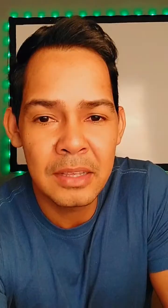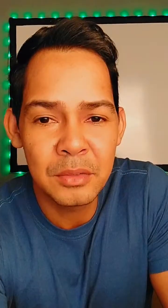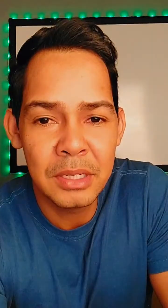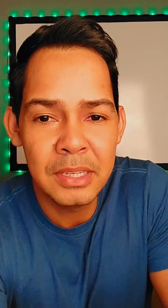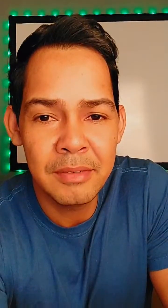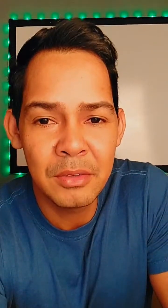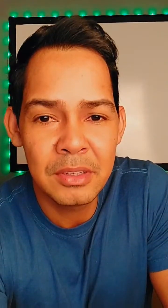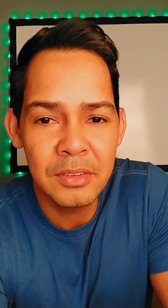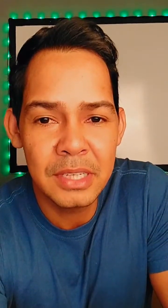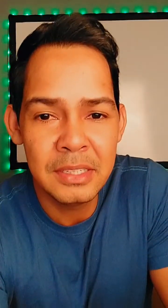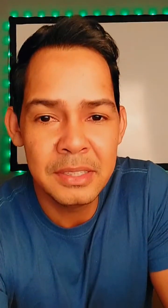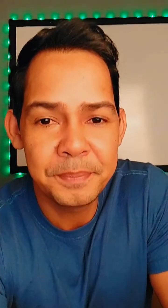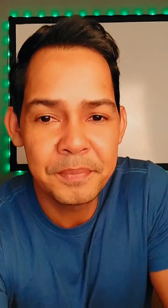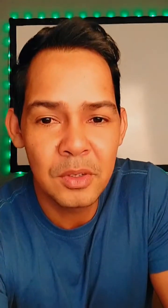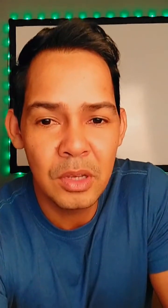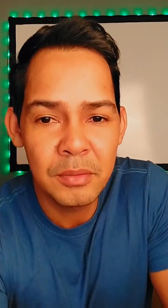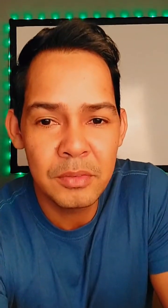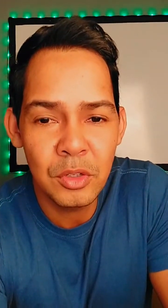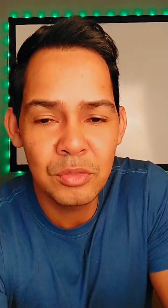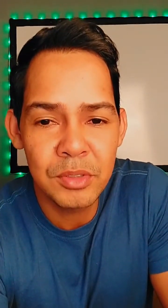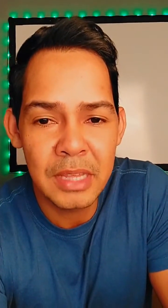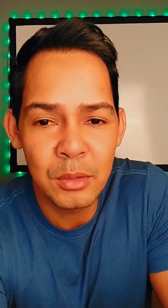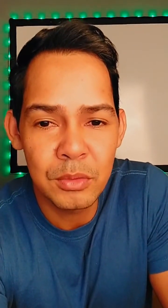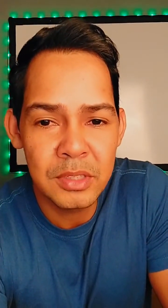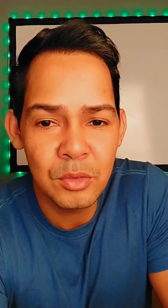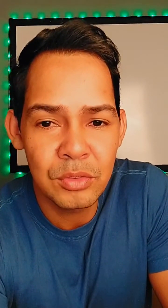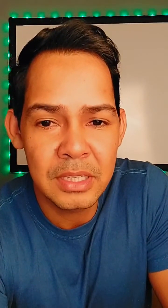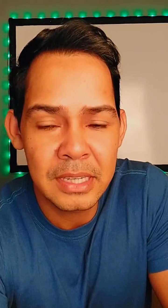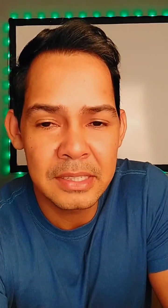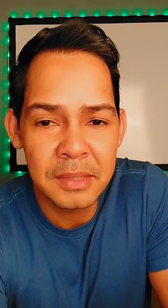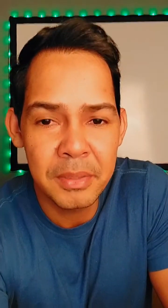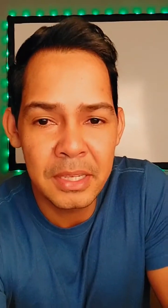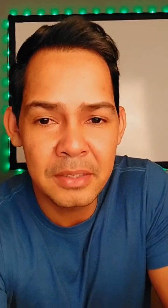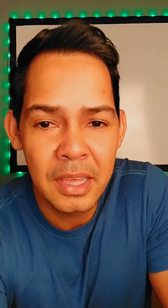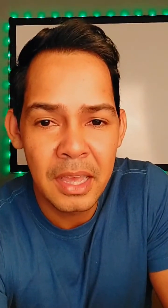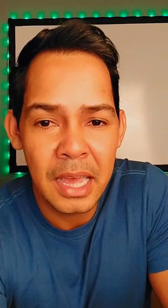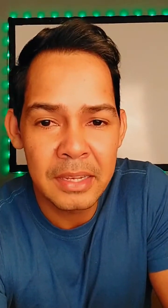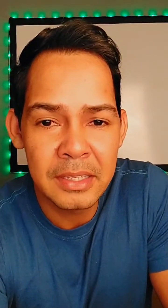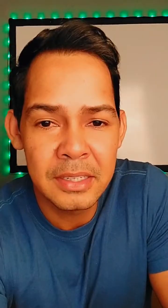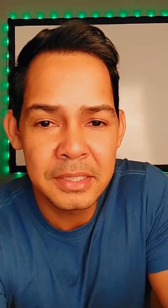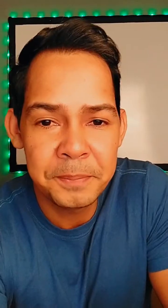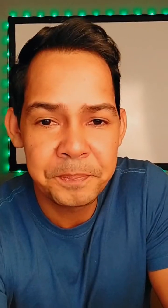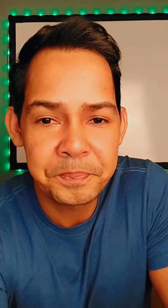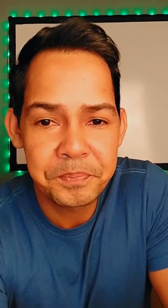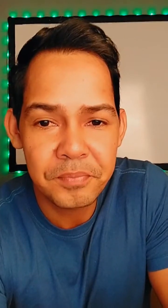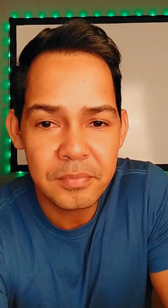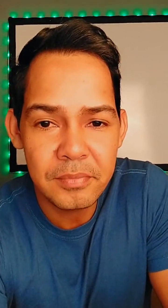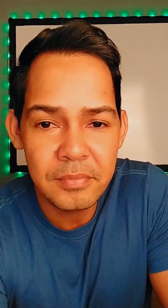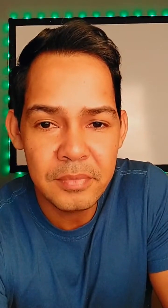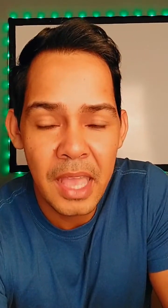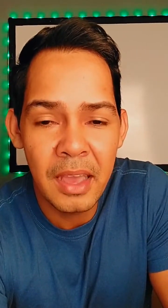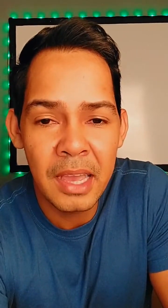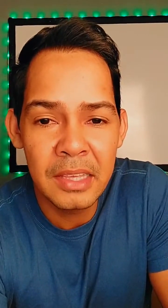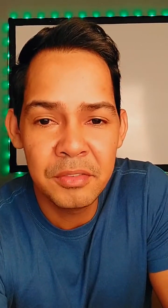Sueli é uma aluna tão querida. Todos os meus alunos, né? O José está aqui também, a Nani, a